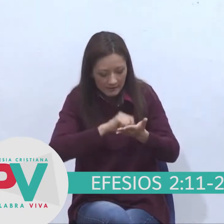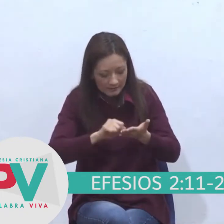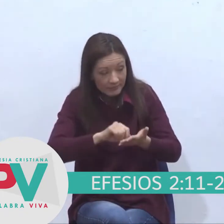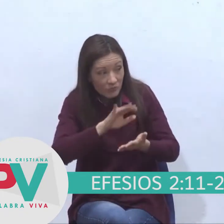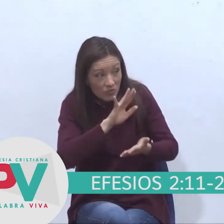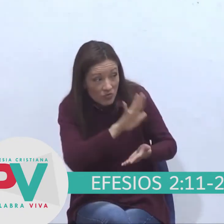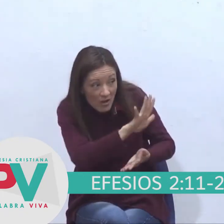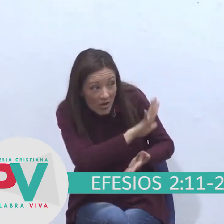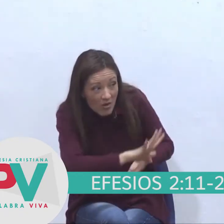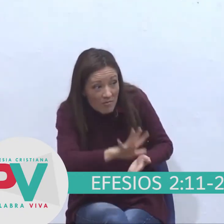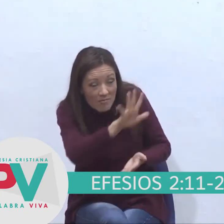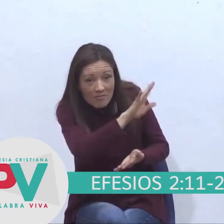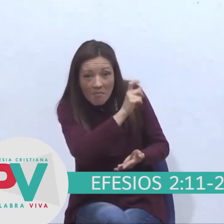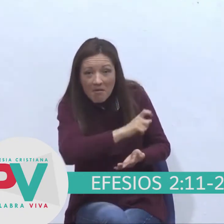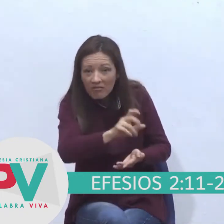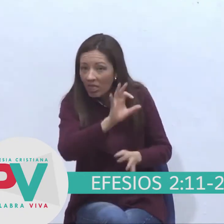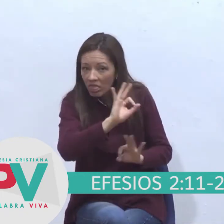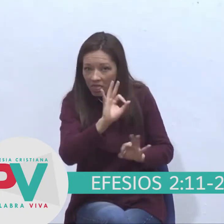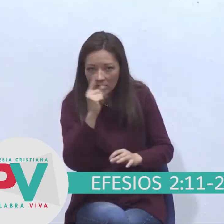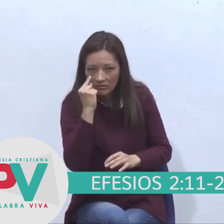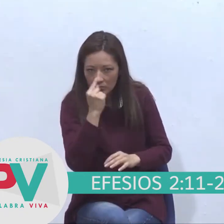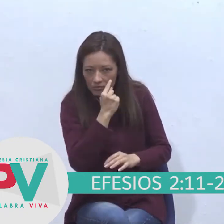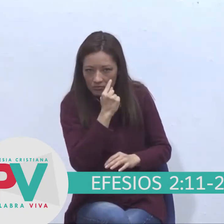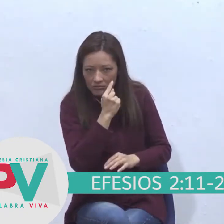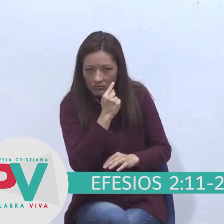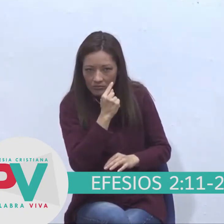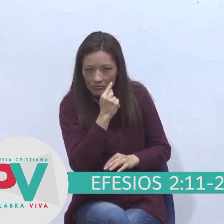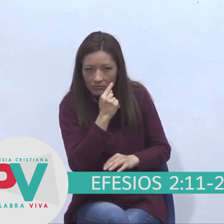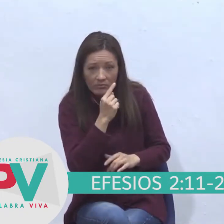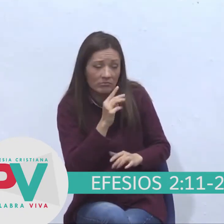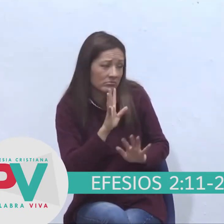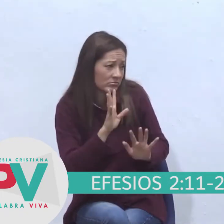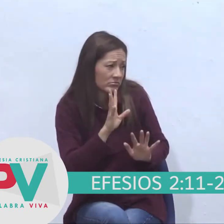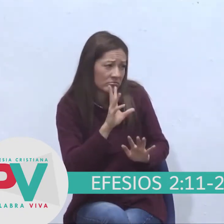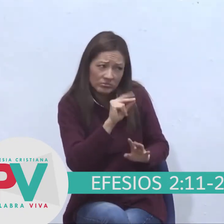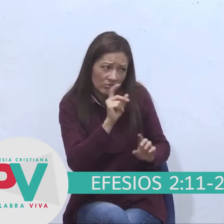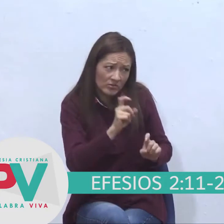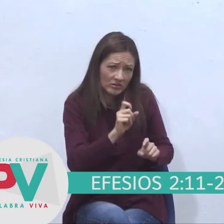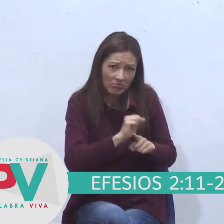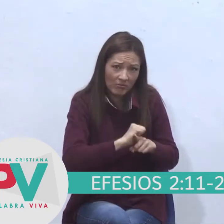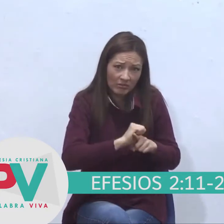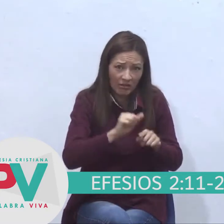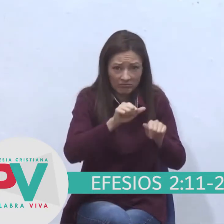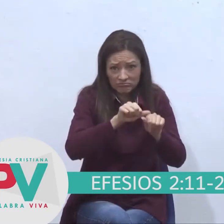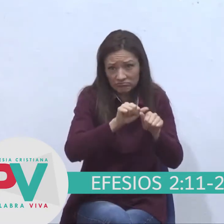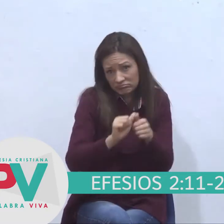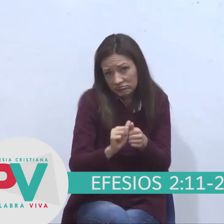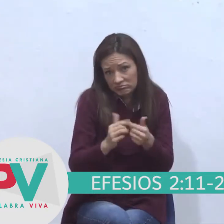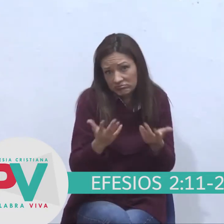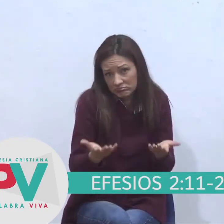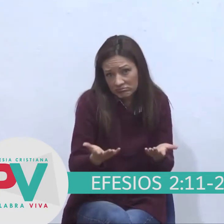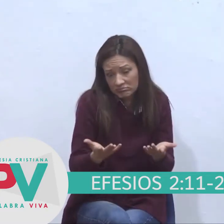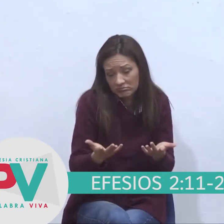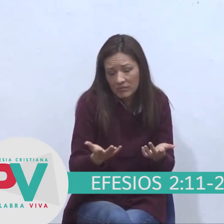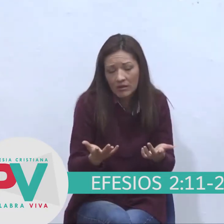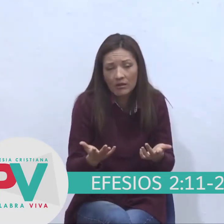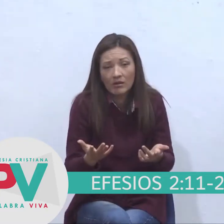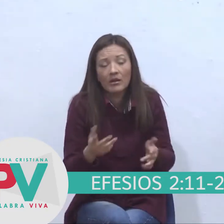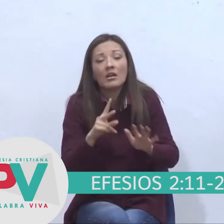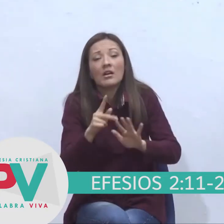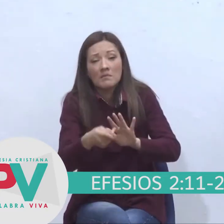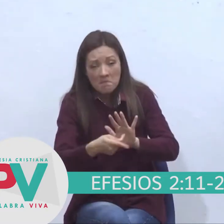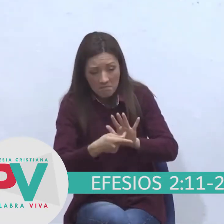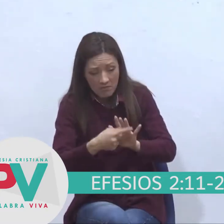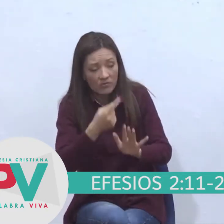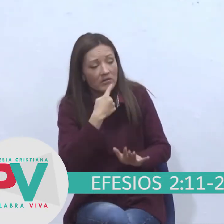yo, que no somos judíos, pues a nosotros no nos practicaron esa circuncisión. Entonces Pablo se